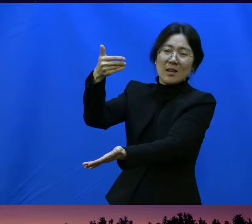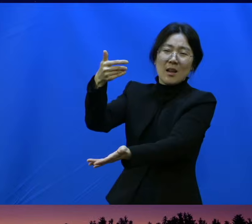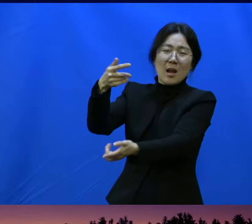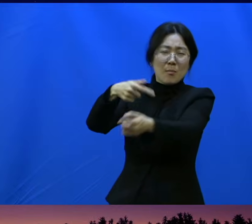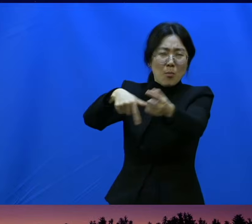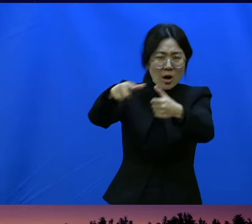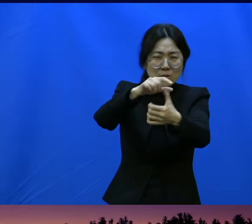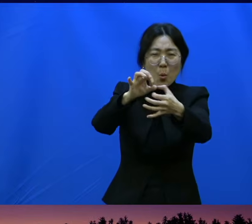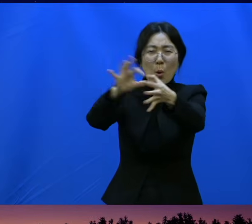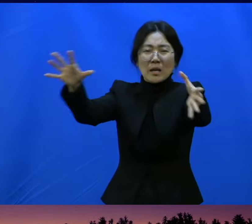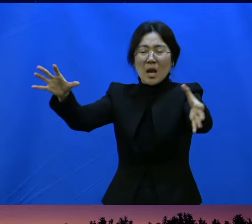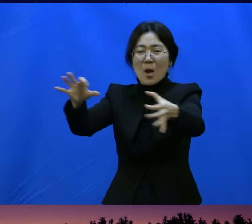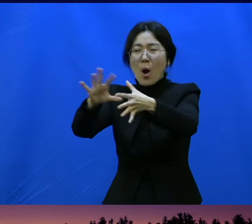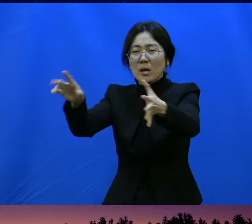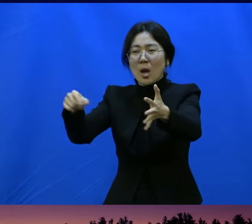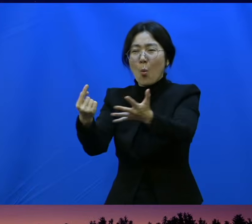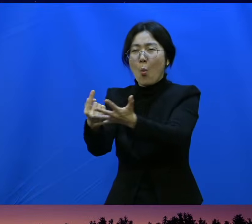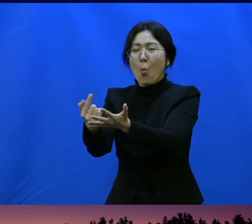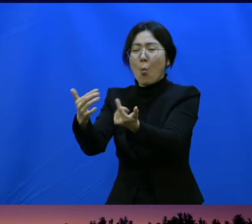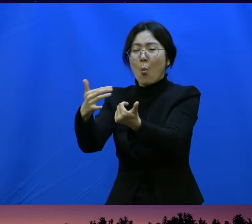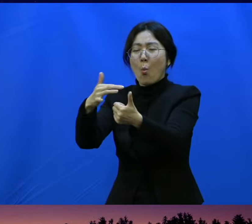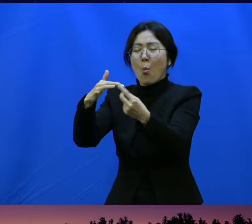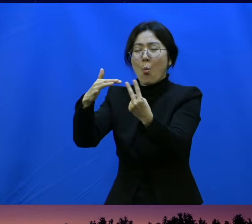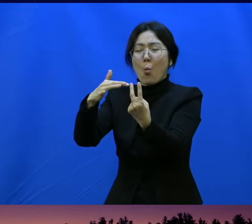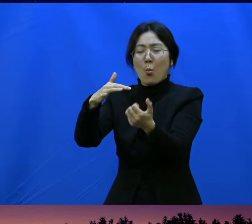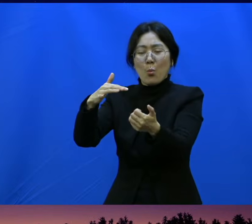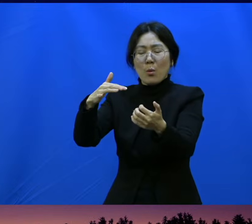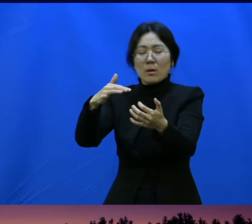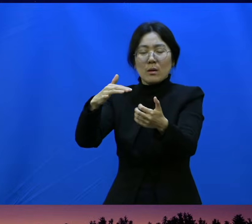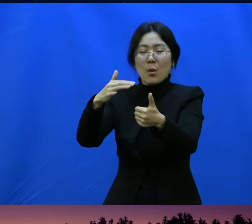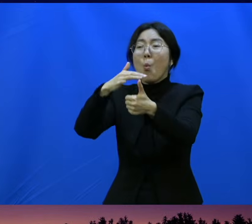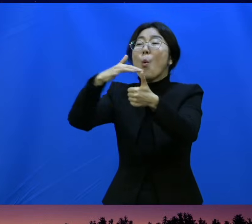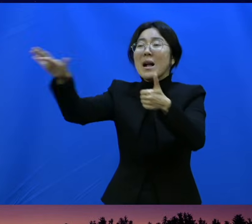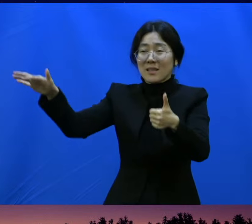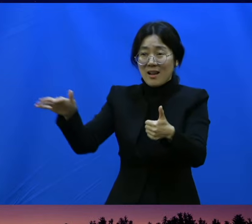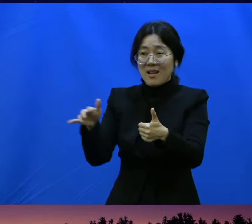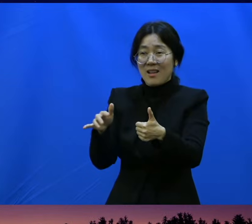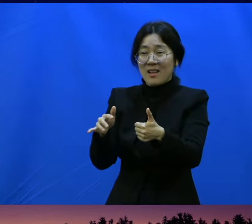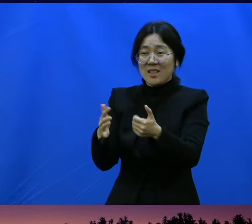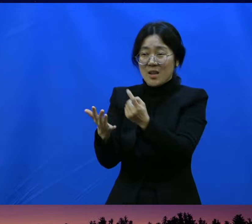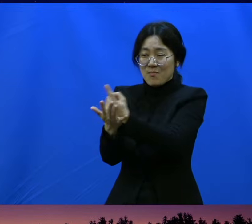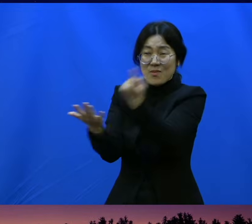자들, 어디에도 속할 수 없는 사람들, 그야말로 완전히 파산당한 사람들,